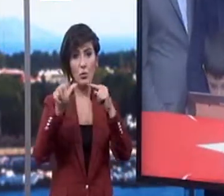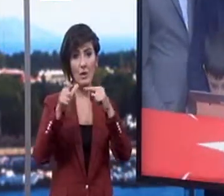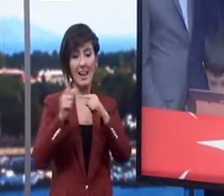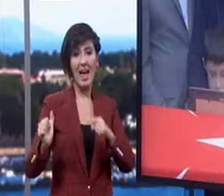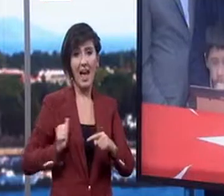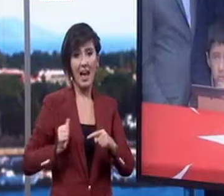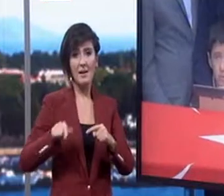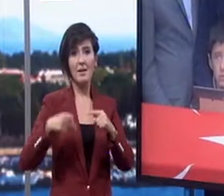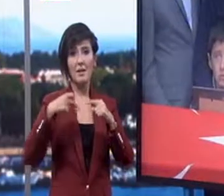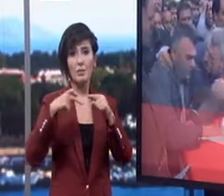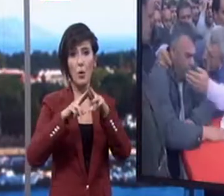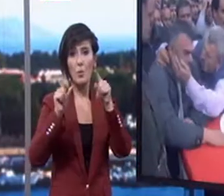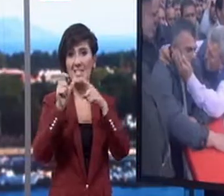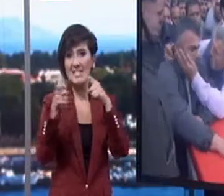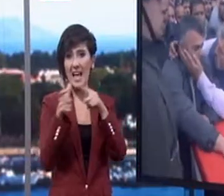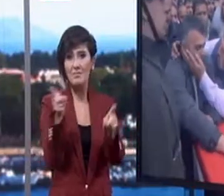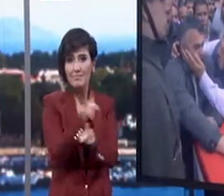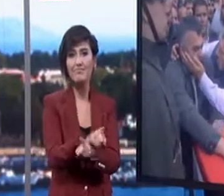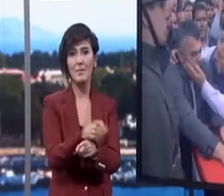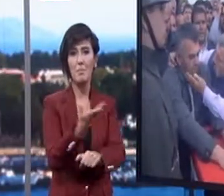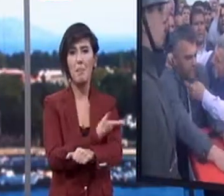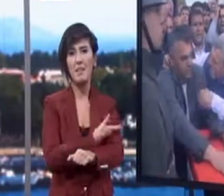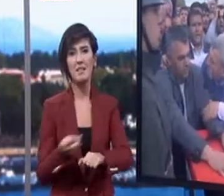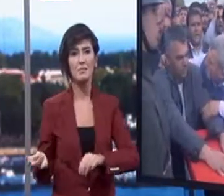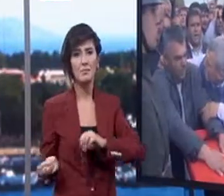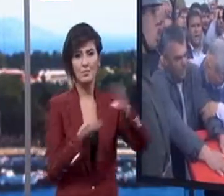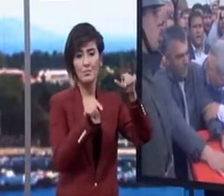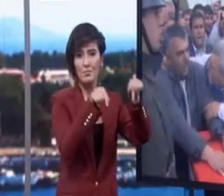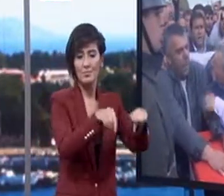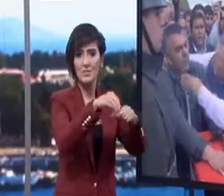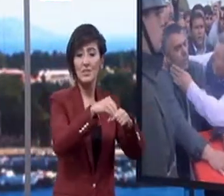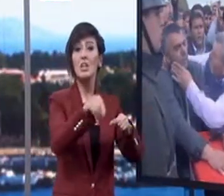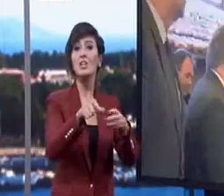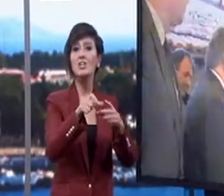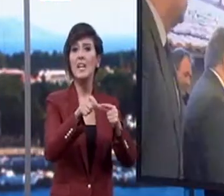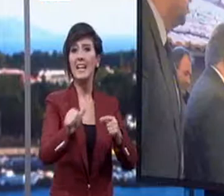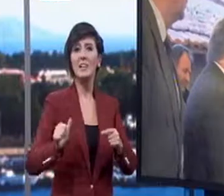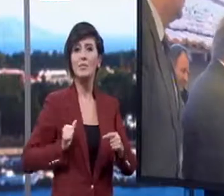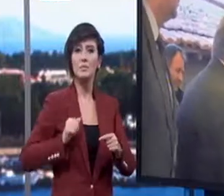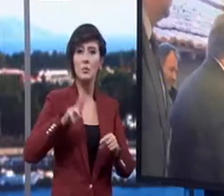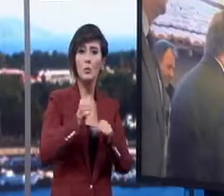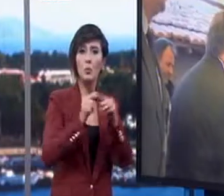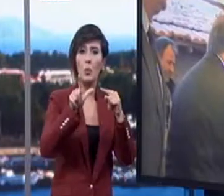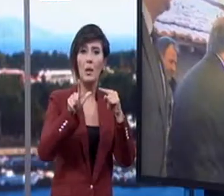Köse memleketlerinde son yolculuklarına uğurlandı. Şehit jandarma uzman çavuş Ramazan Gülle için Konya'nın Çeltik